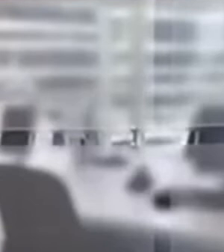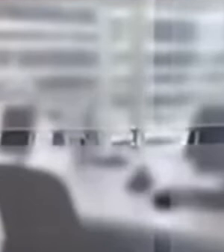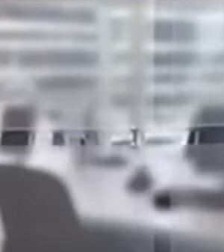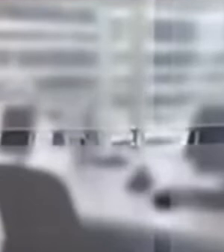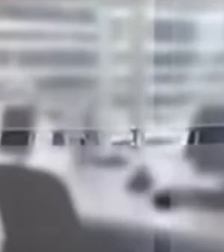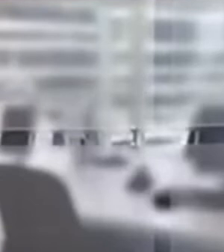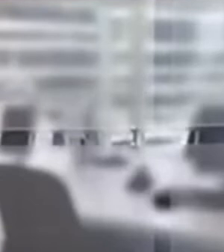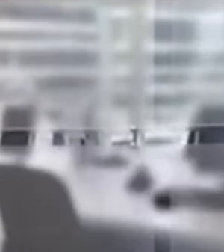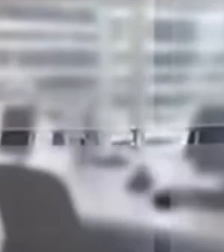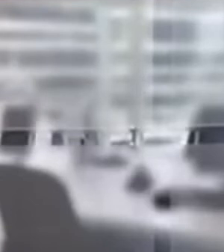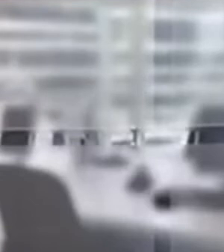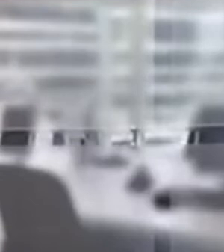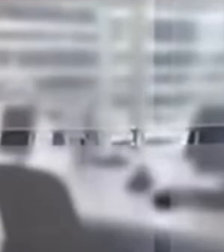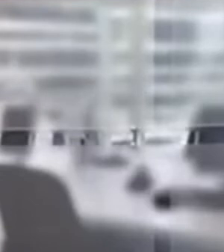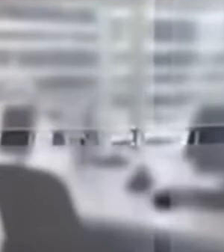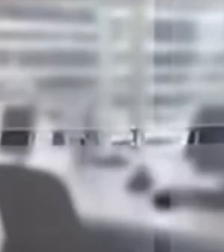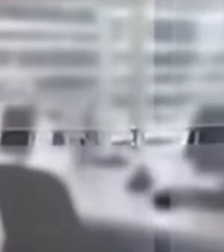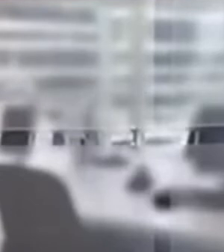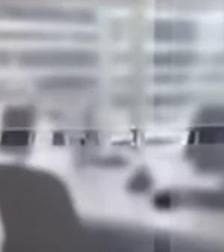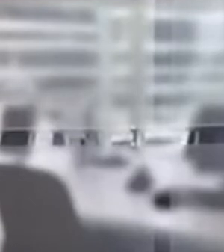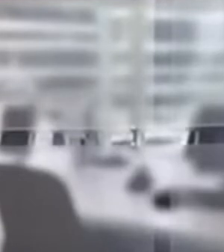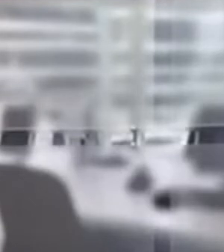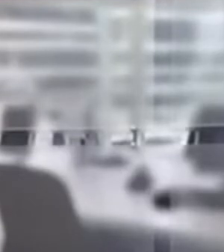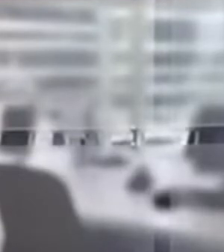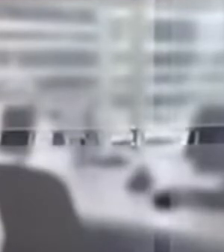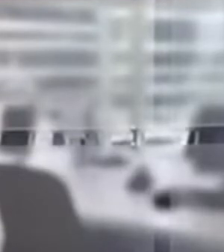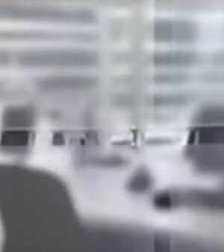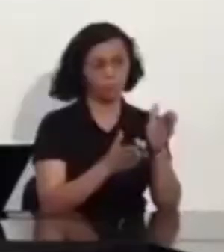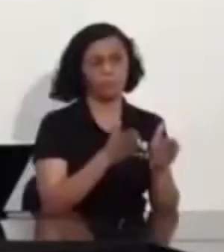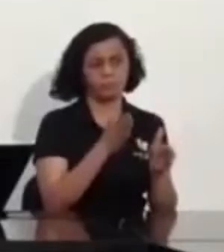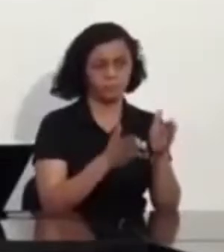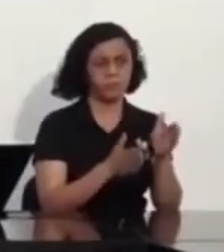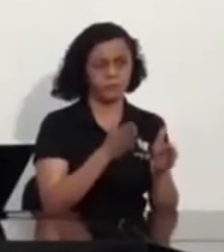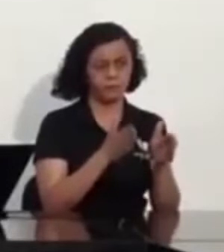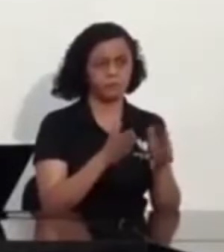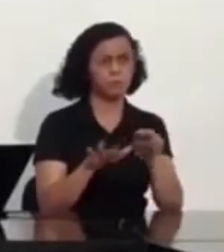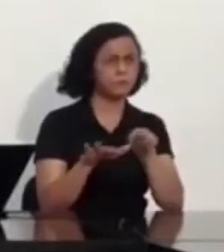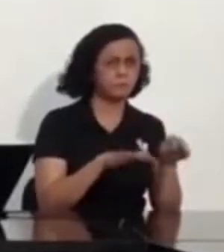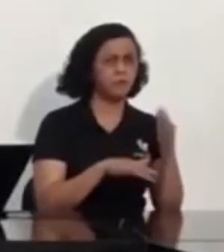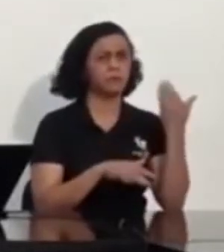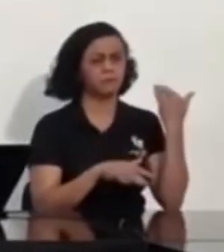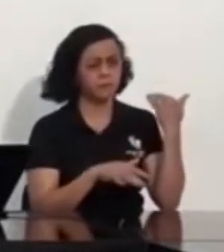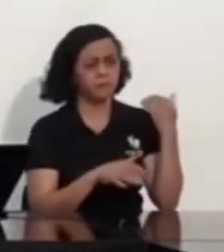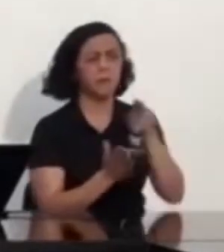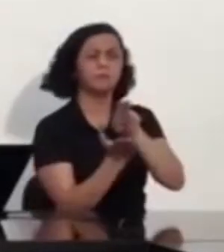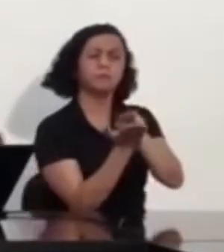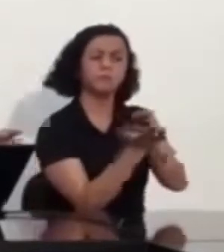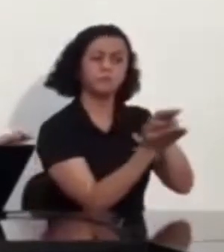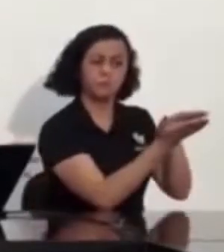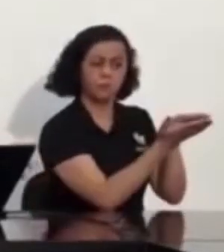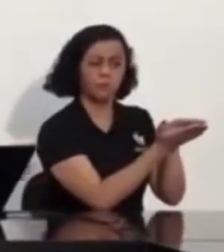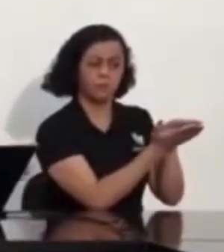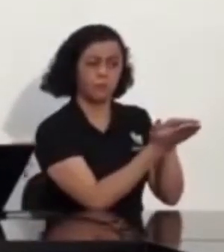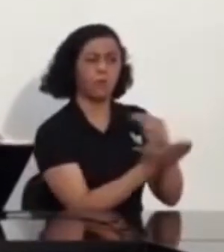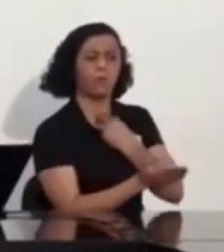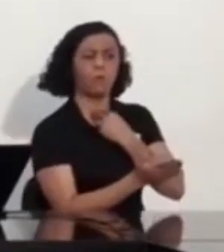casos confirmados de Covid e a ocupação de leitos de UTI. Vamos ouvir. A semana passada, um momento de ocupação de